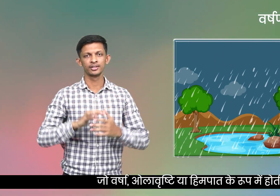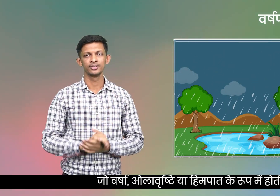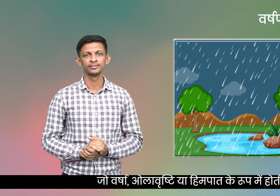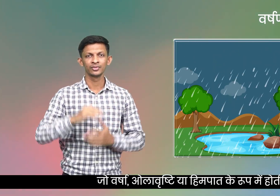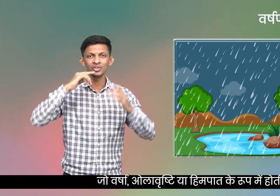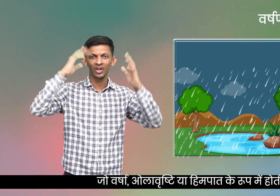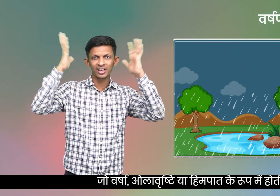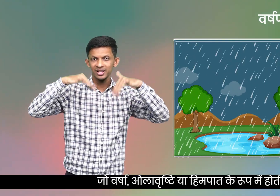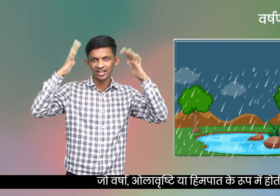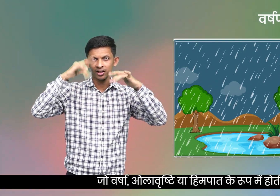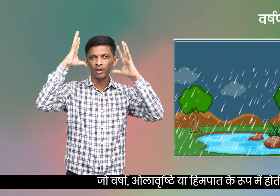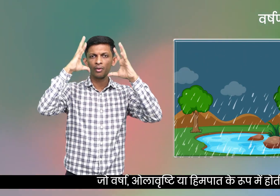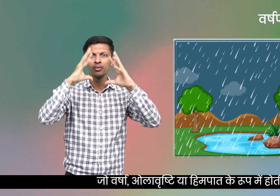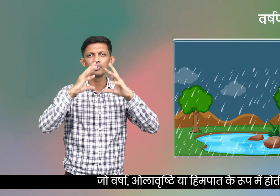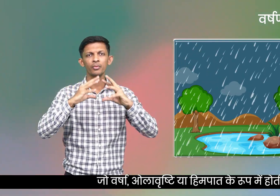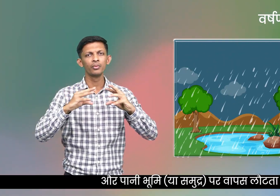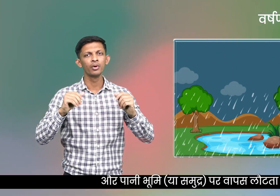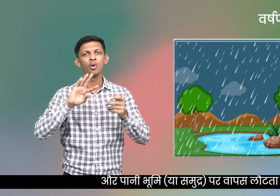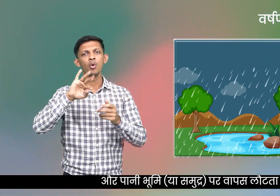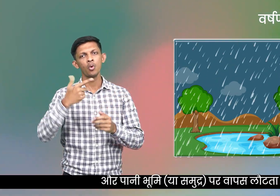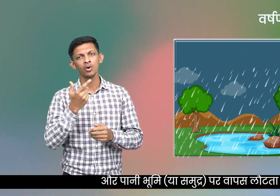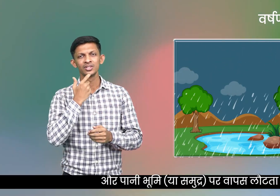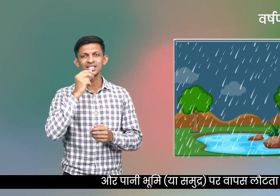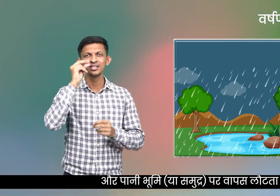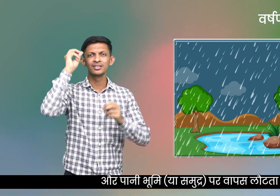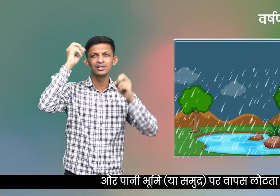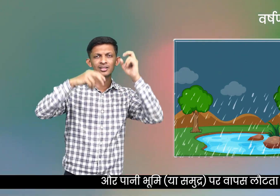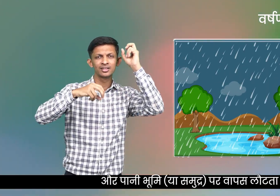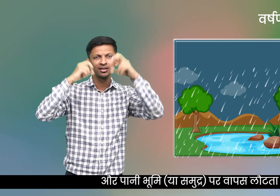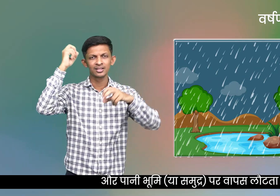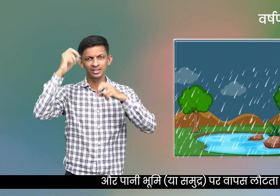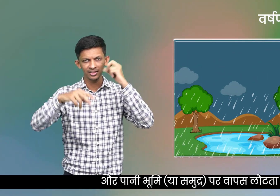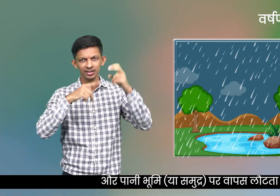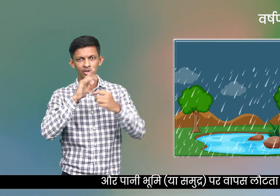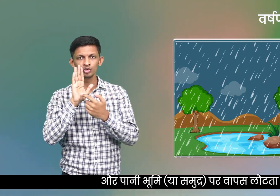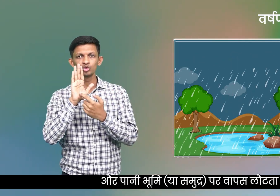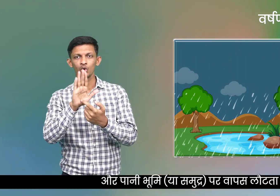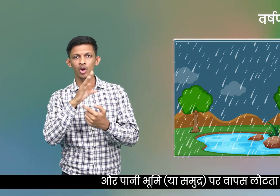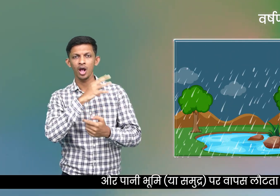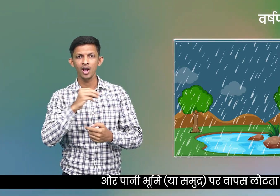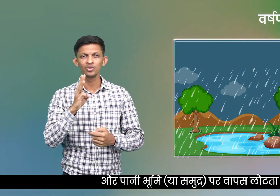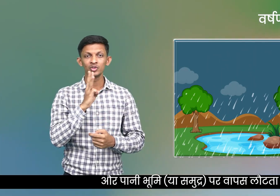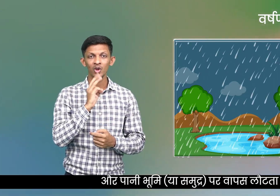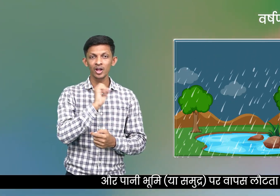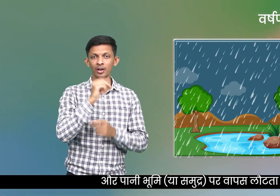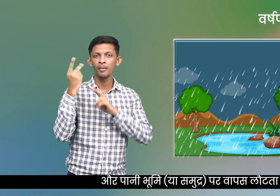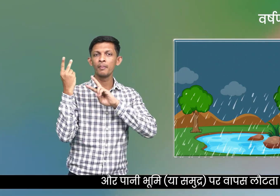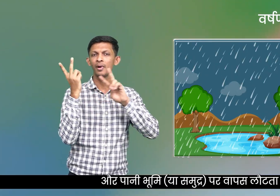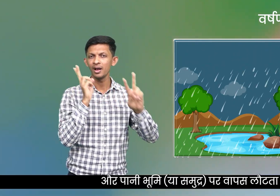के रूप में होती है और पानी भूमि या समुद्र पर वापस